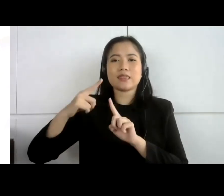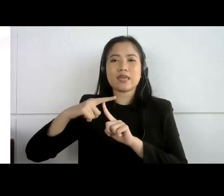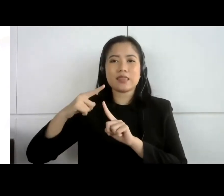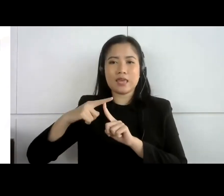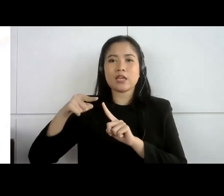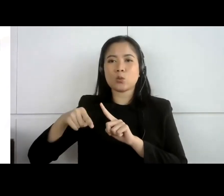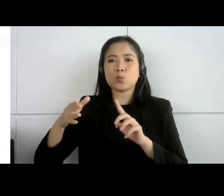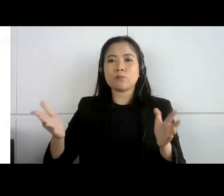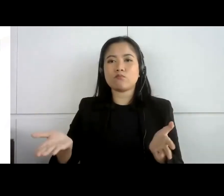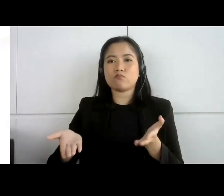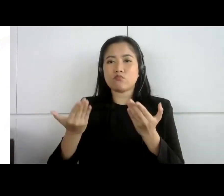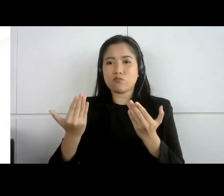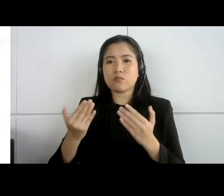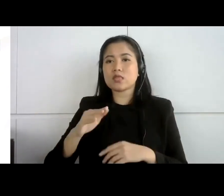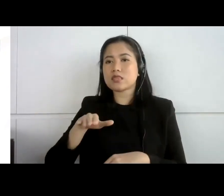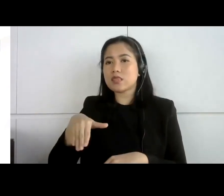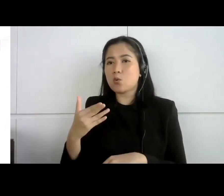berdiri tahun 2018